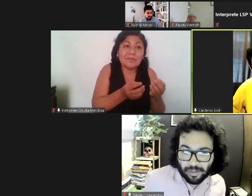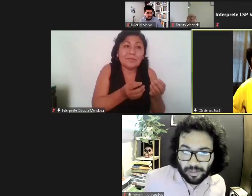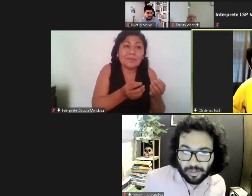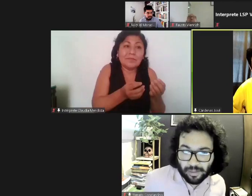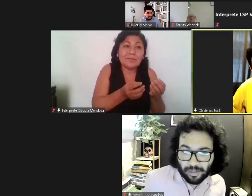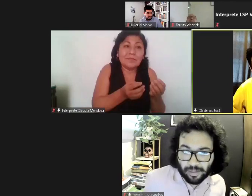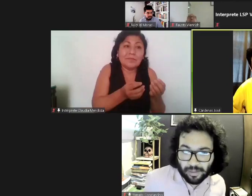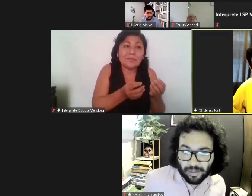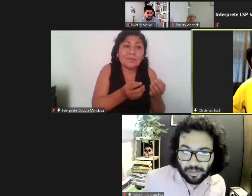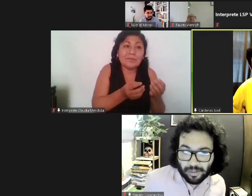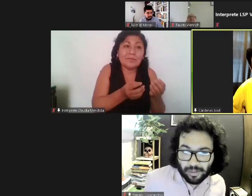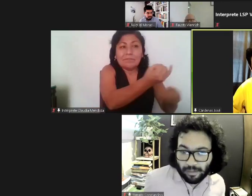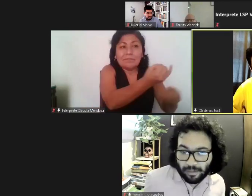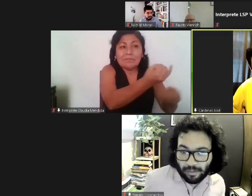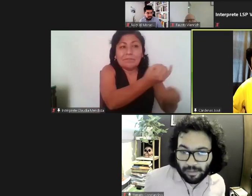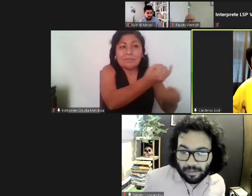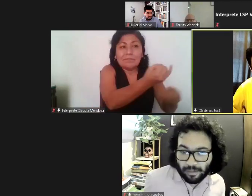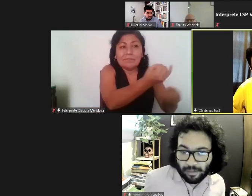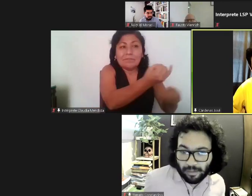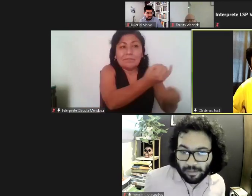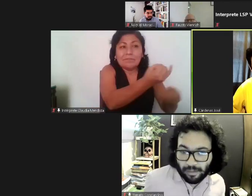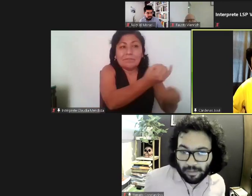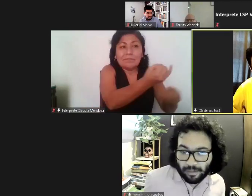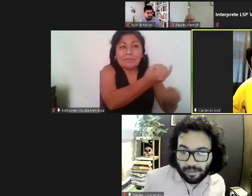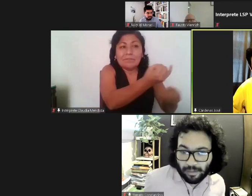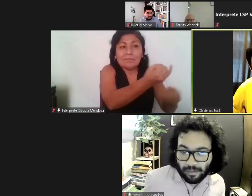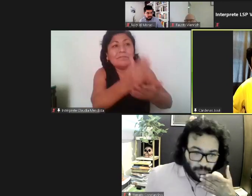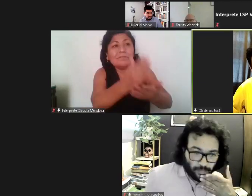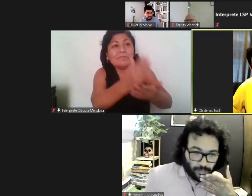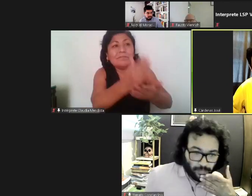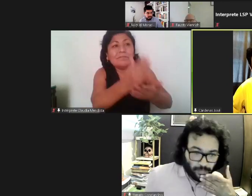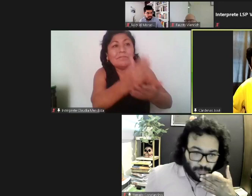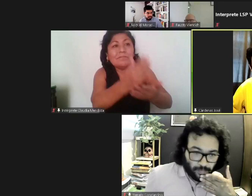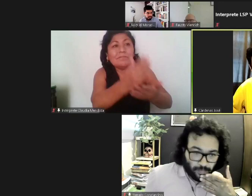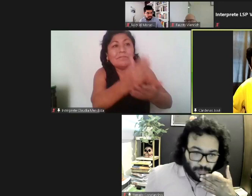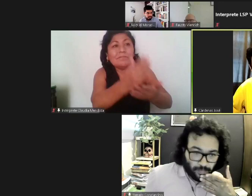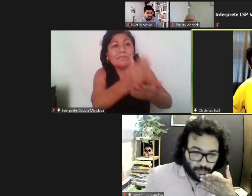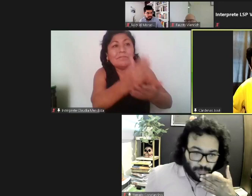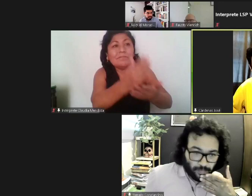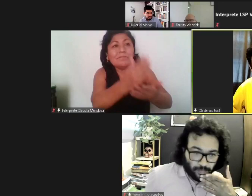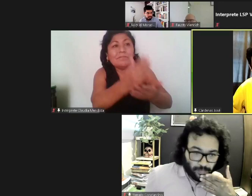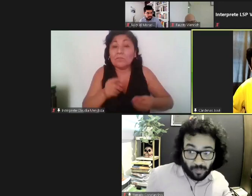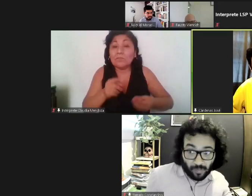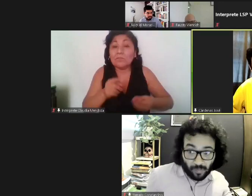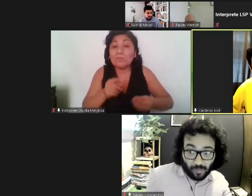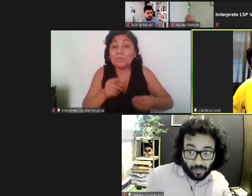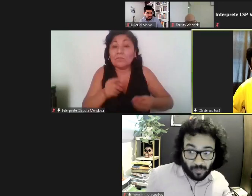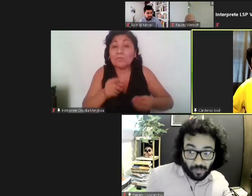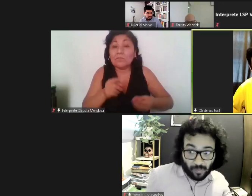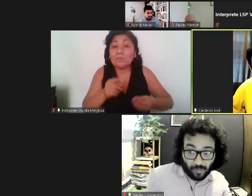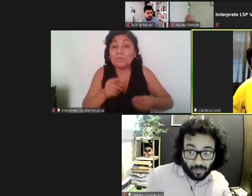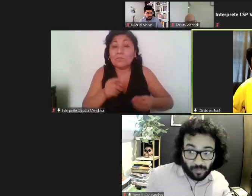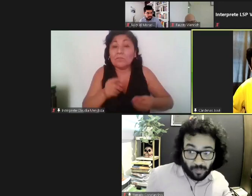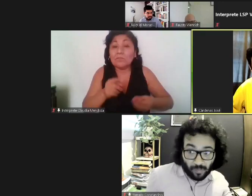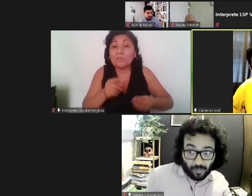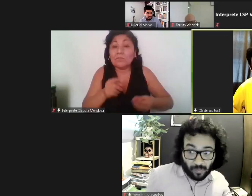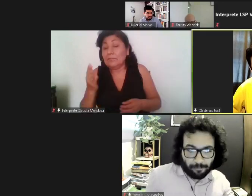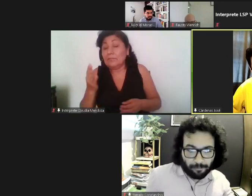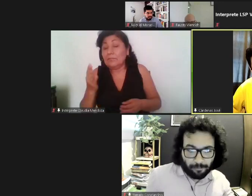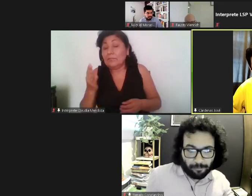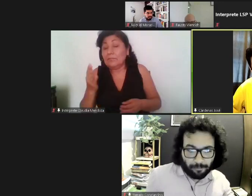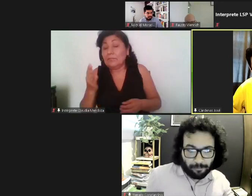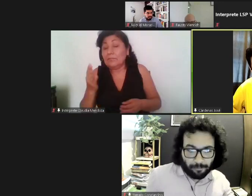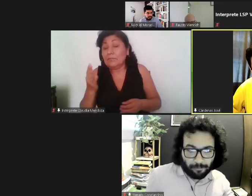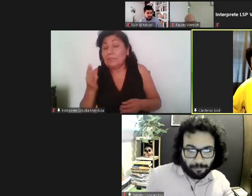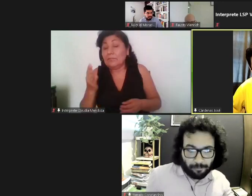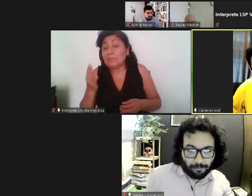¿Han contemplado o, digamos, tienes conocimiento de alguna acción que está tomando la universidad o ustedes también, como se llama, como especialistas